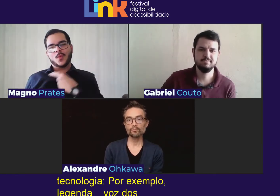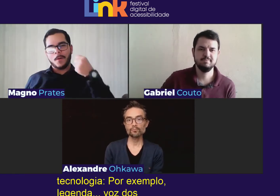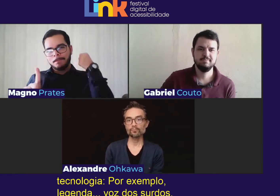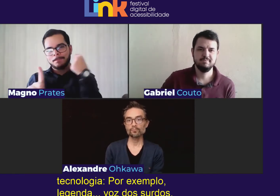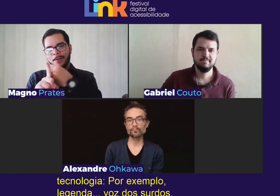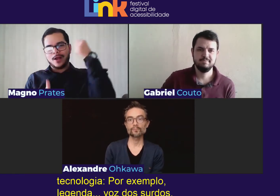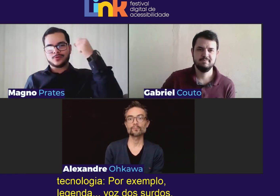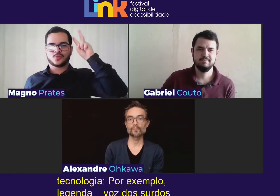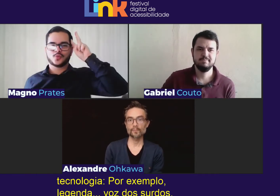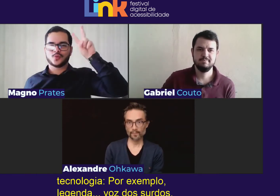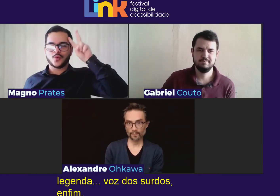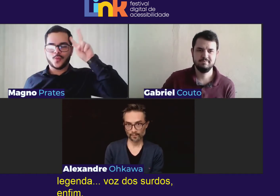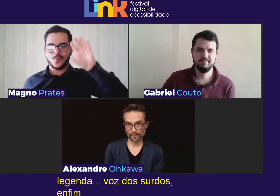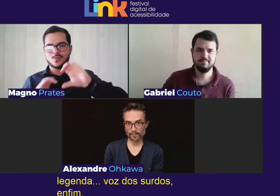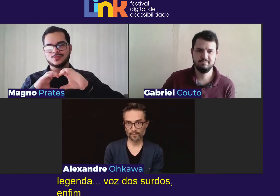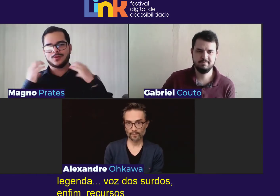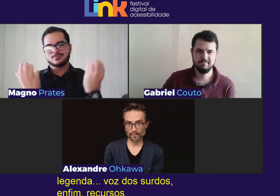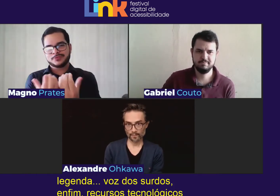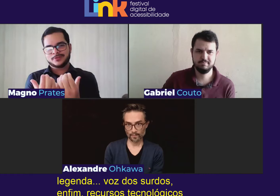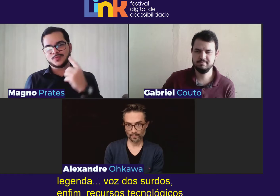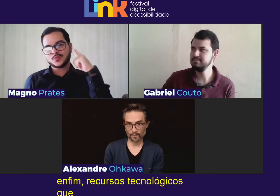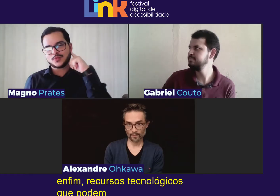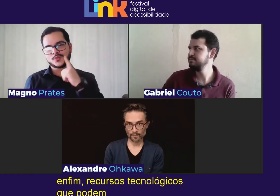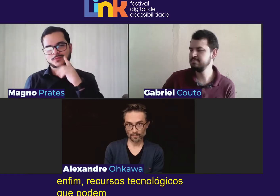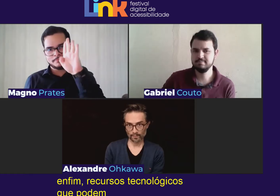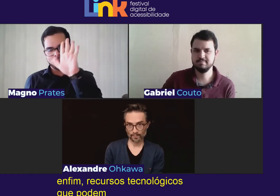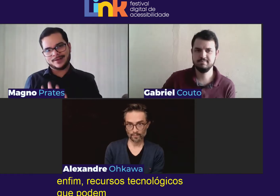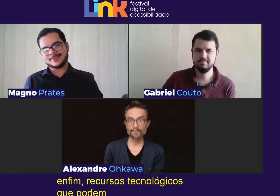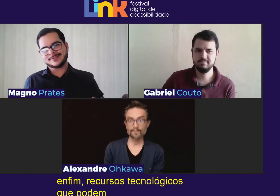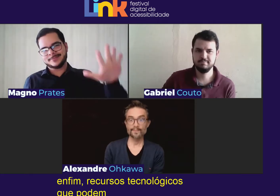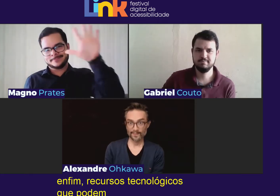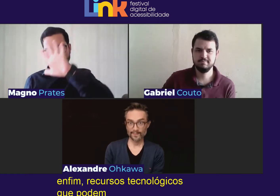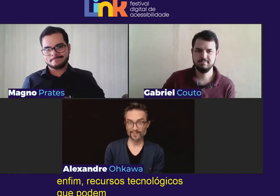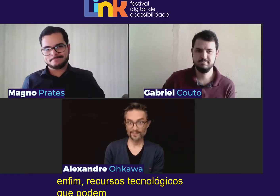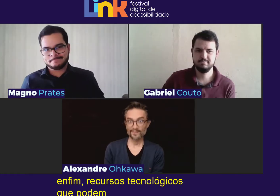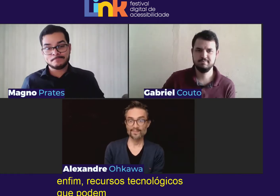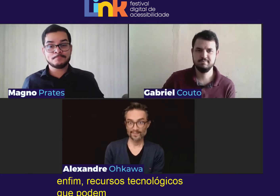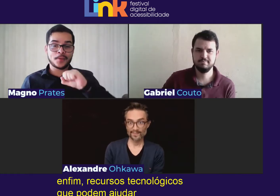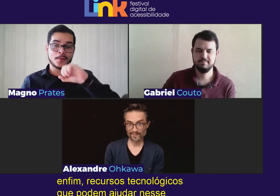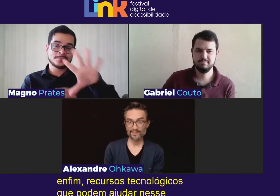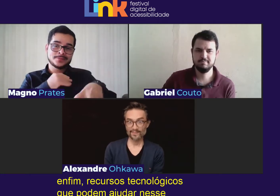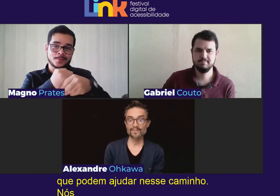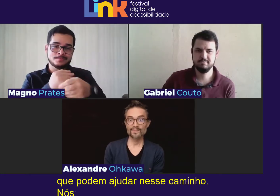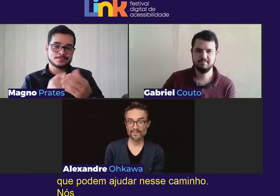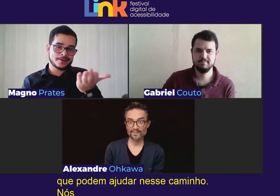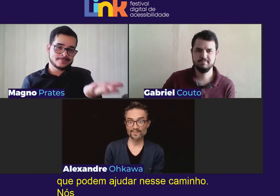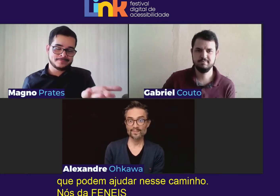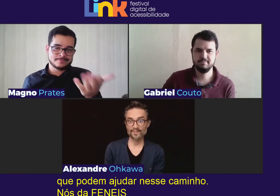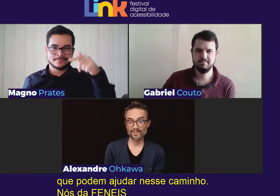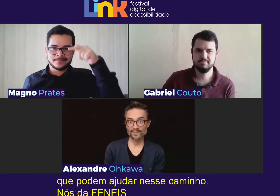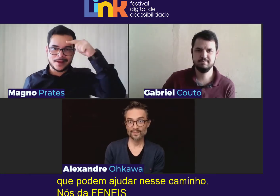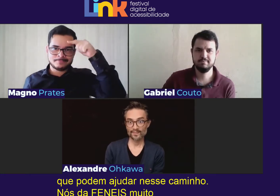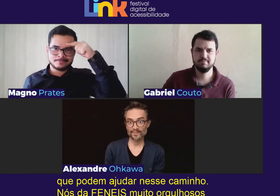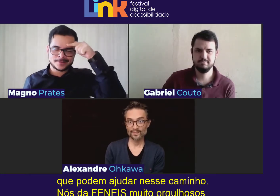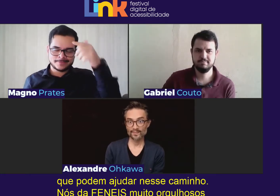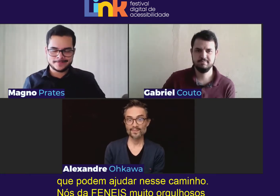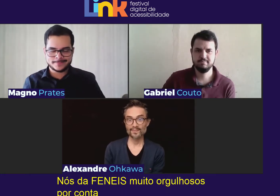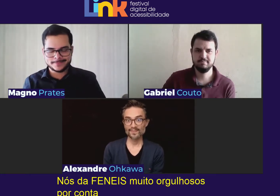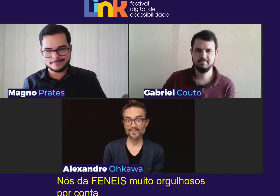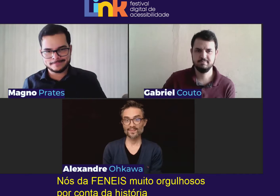Então, nós, da FENEIS, estamos muito orgulhosos por conta dessa nossa história de impacto à comunidade surda. Se quiser complementar, Gabriel, fica à